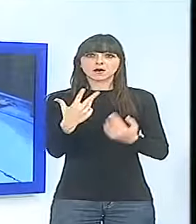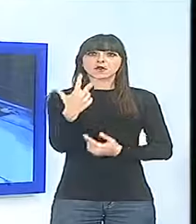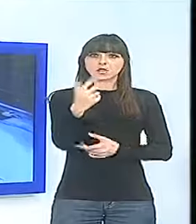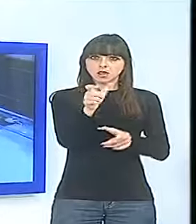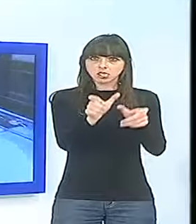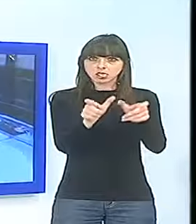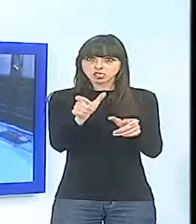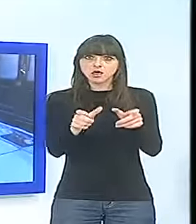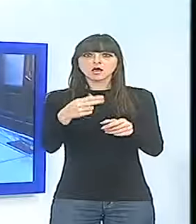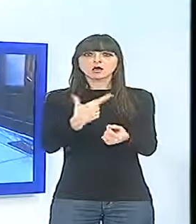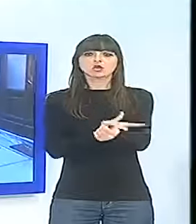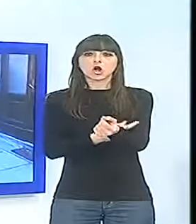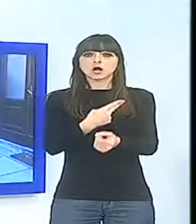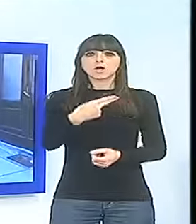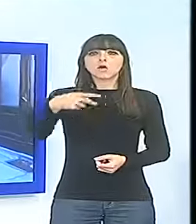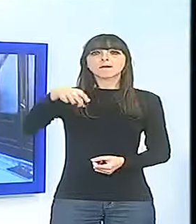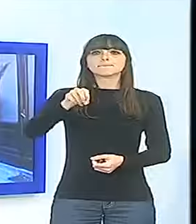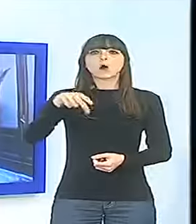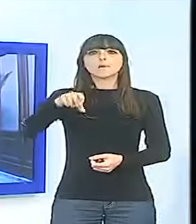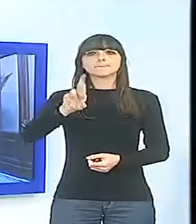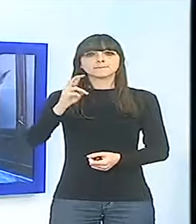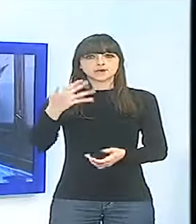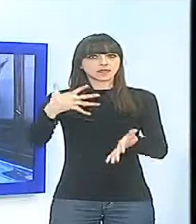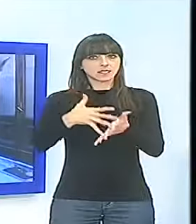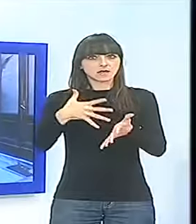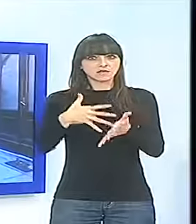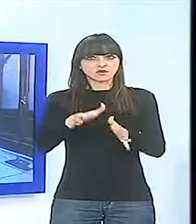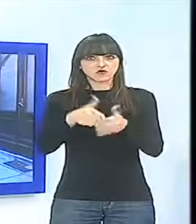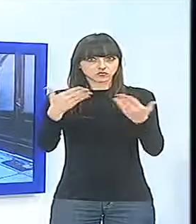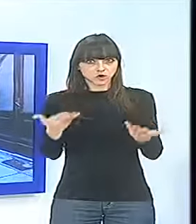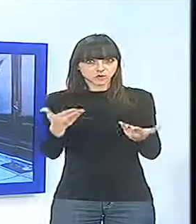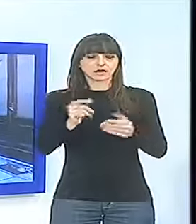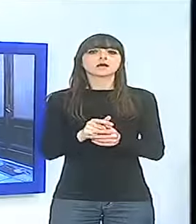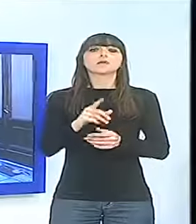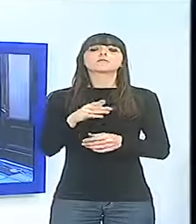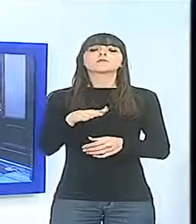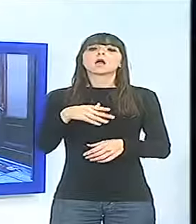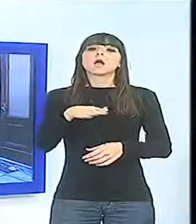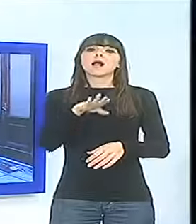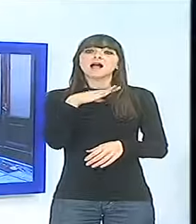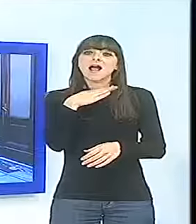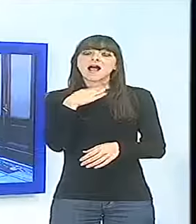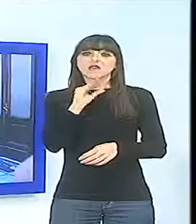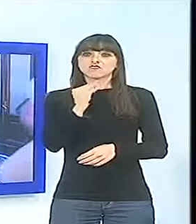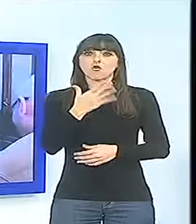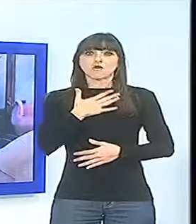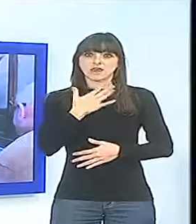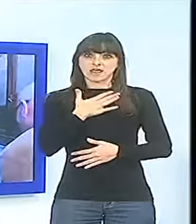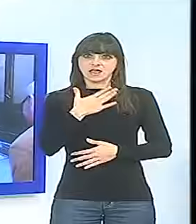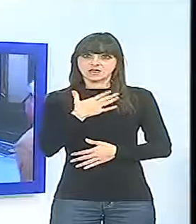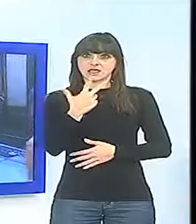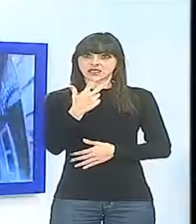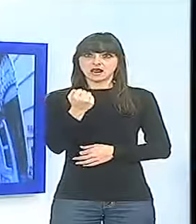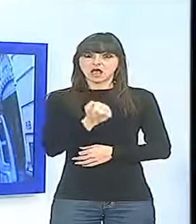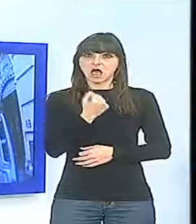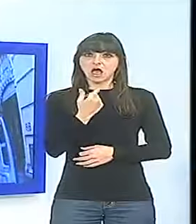un vaso dilatatore, sostanza difficile da individuare. Pur giovanissimo d'età, Pando non è nuovo a queste